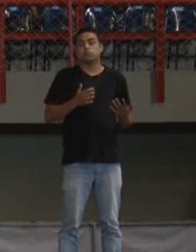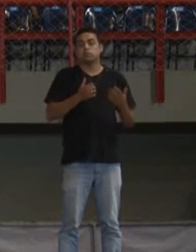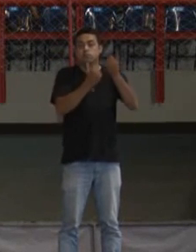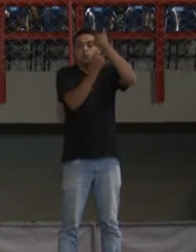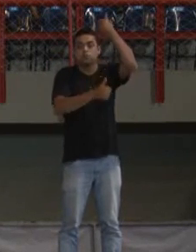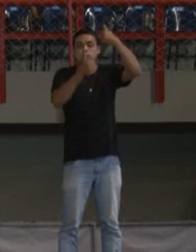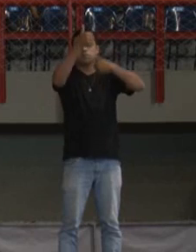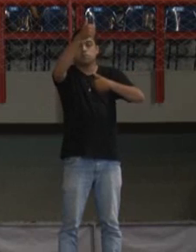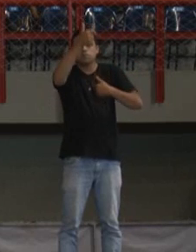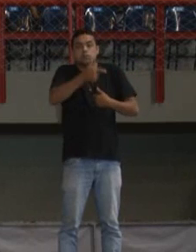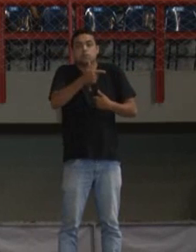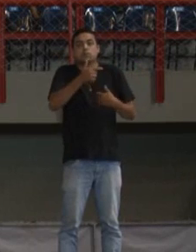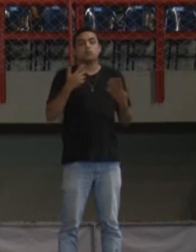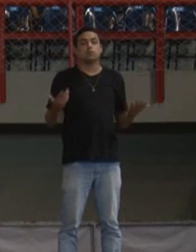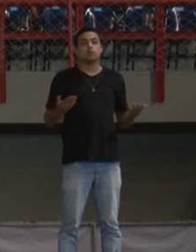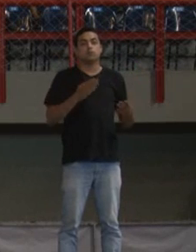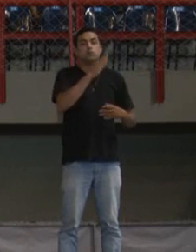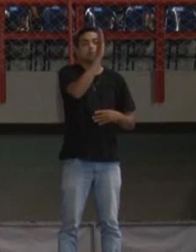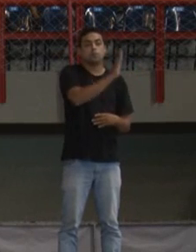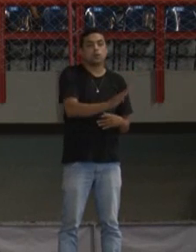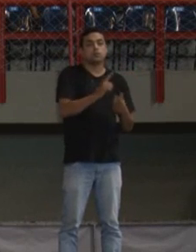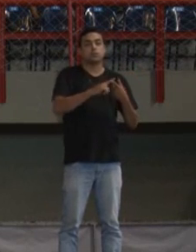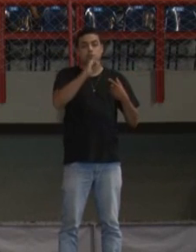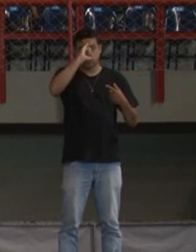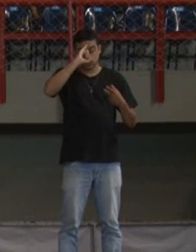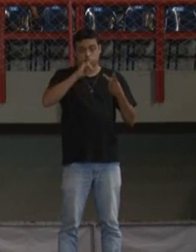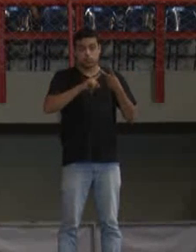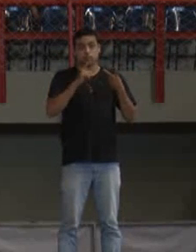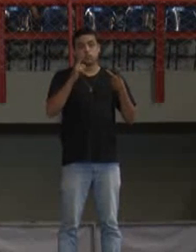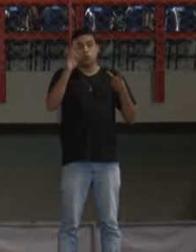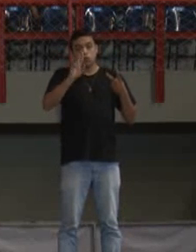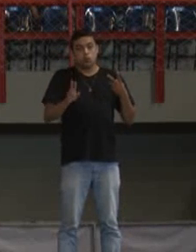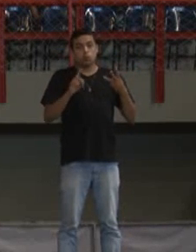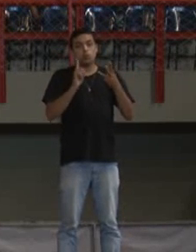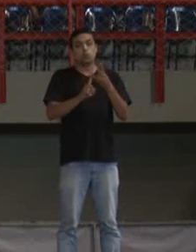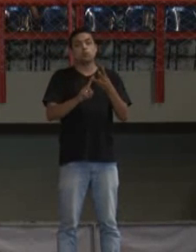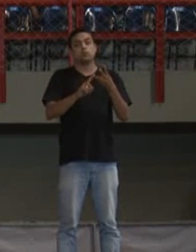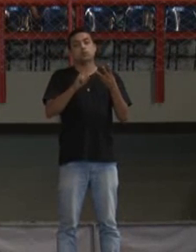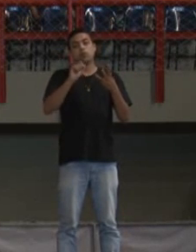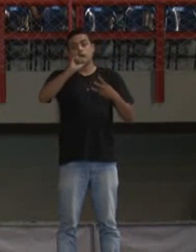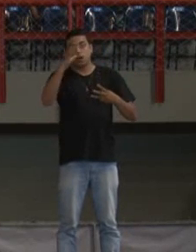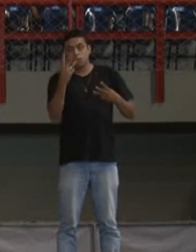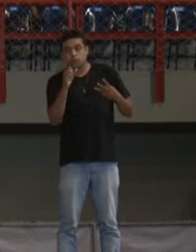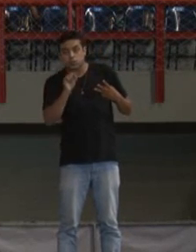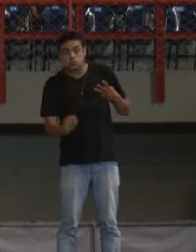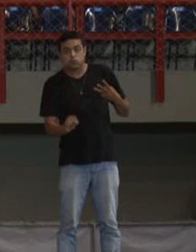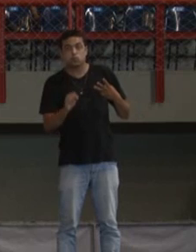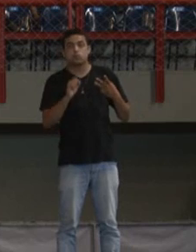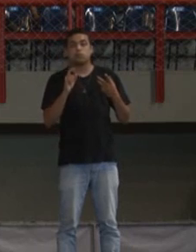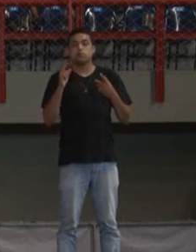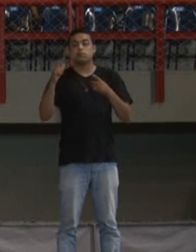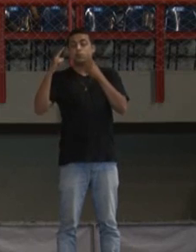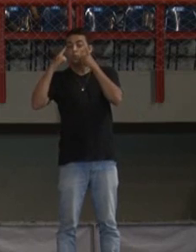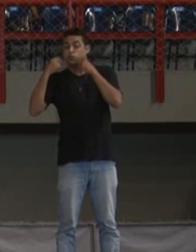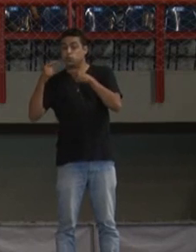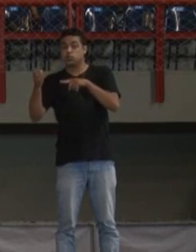desse grupo? Brasil, Índia, China, Rússia ou África do Sul? Depois da China,